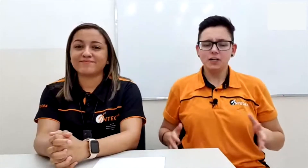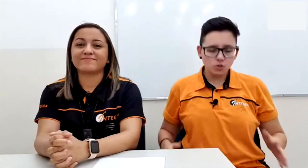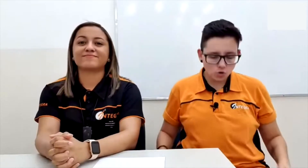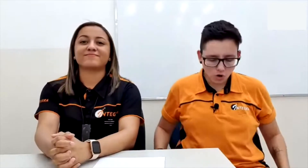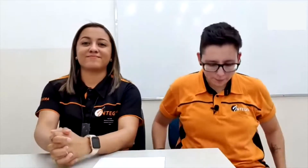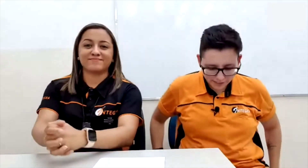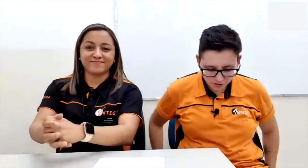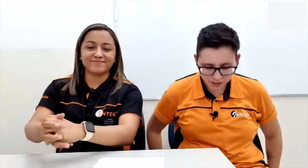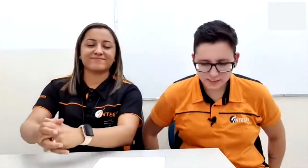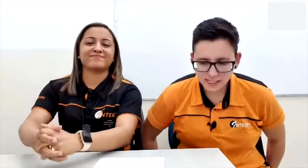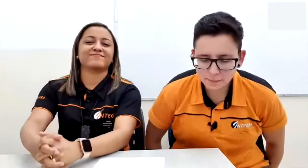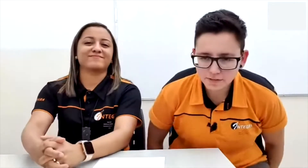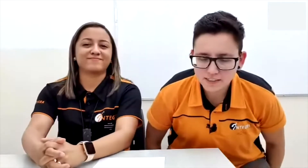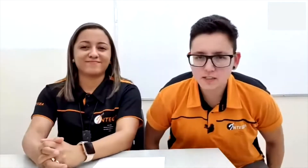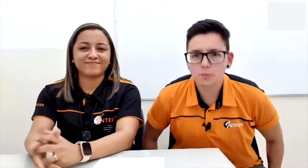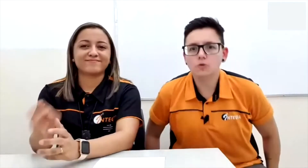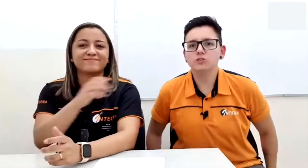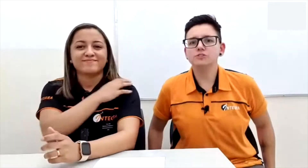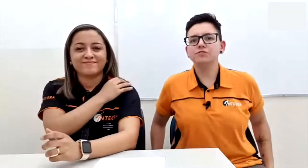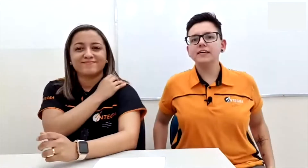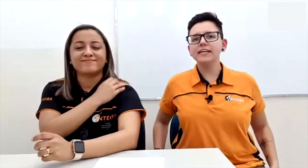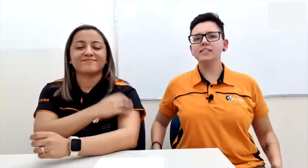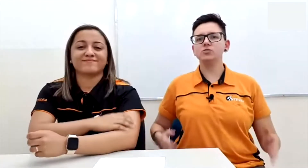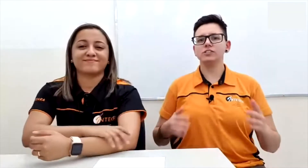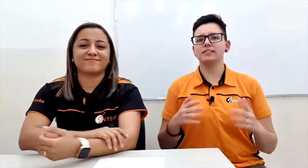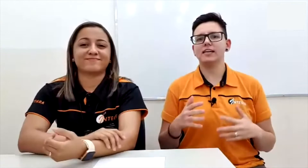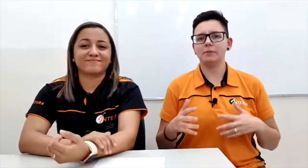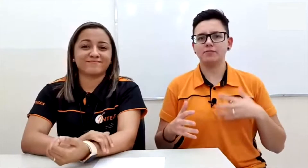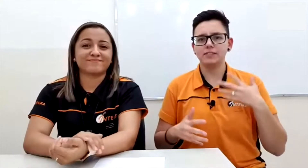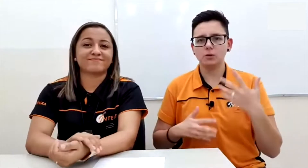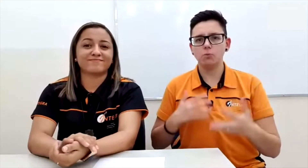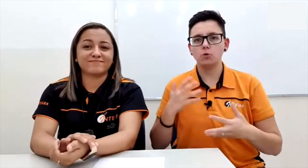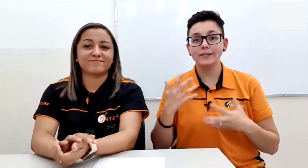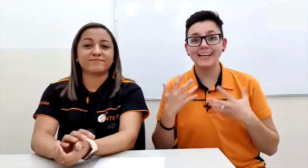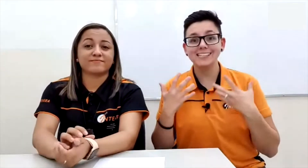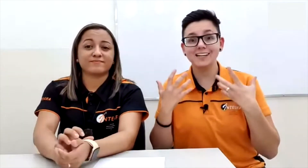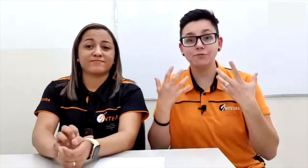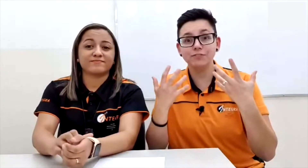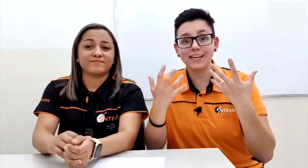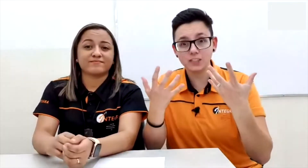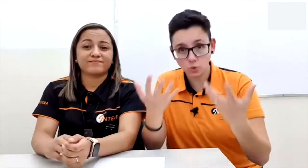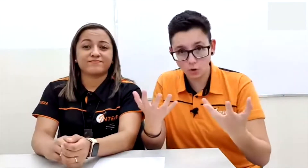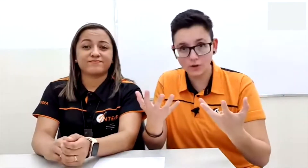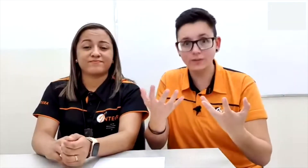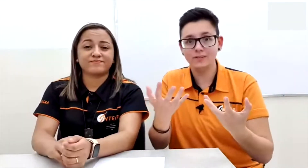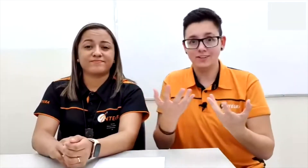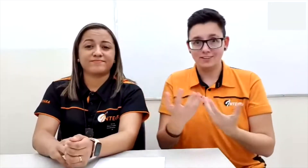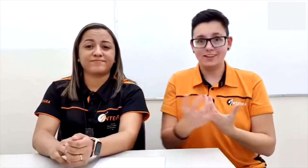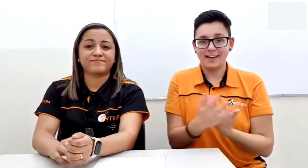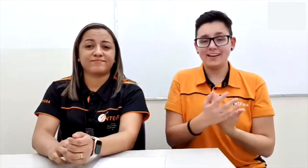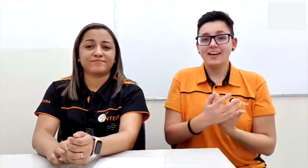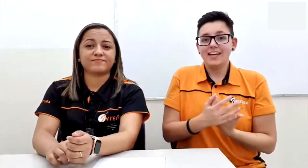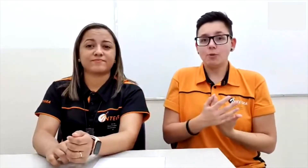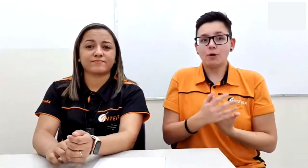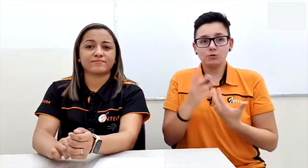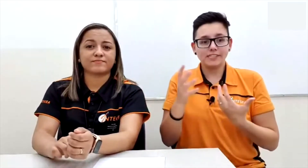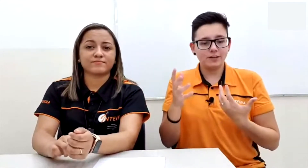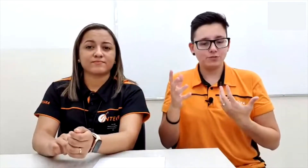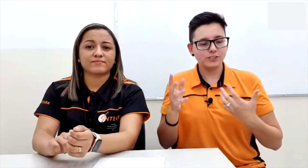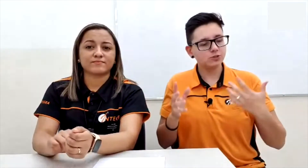No começo a gente sabe que vai ser um pouco difícil, a gente sabe que vai ser um pouco desafiador, né? Eu aconselho você